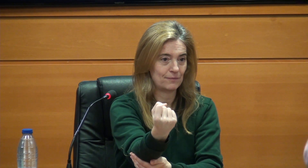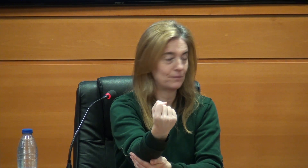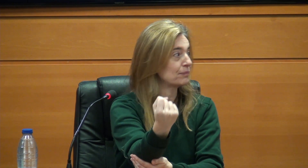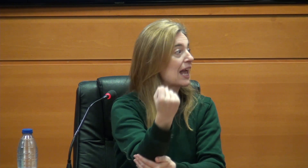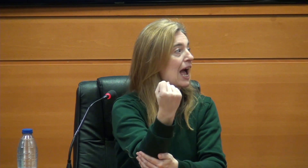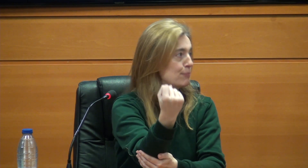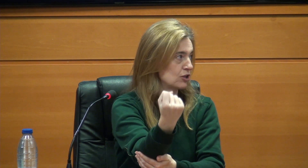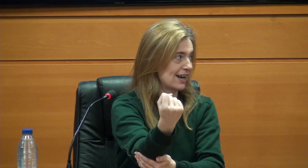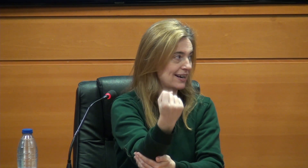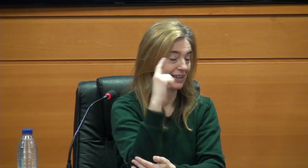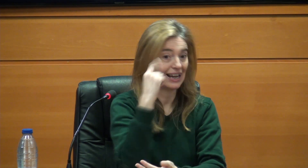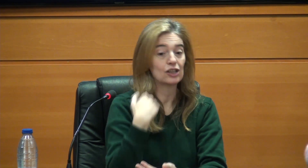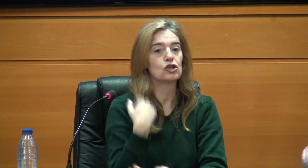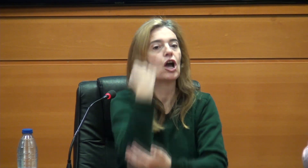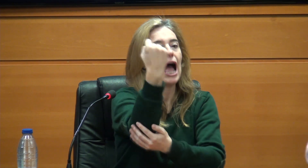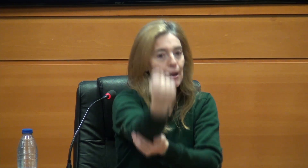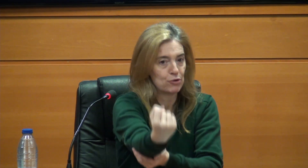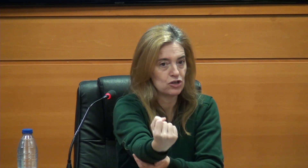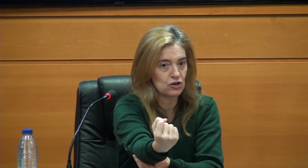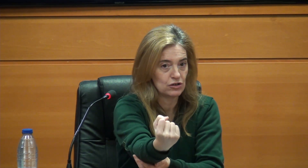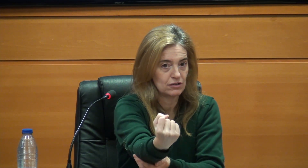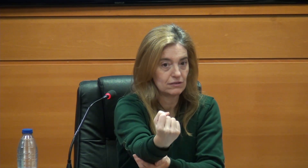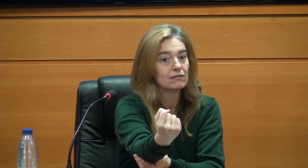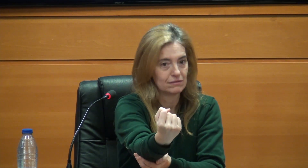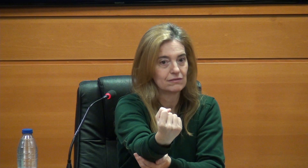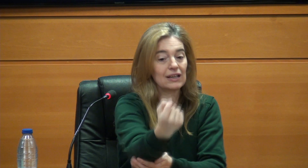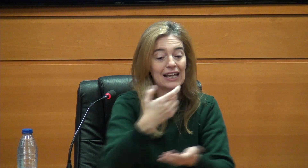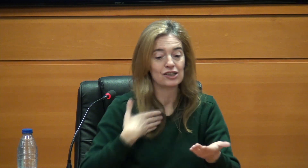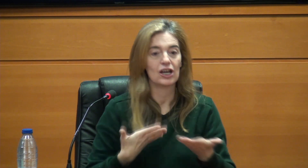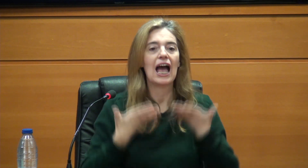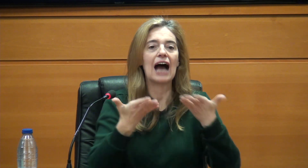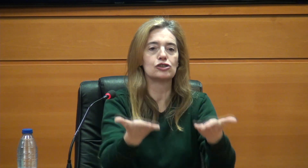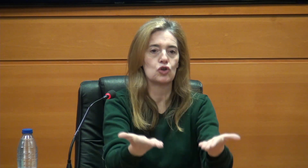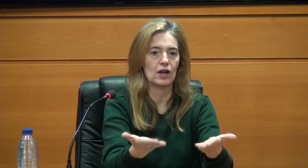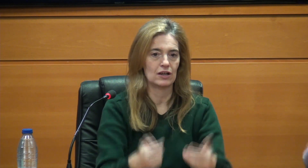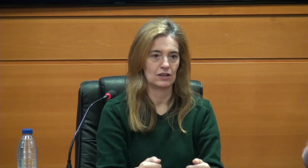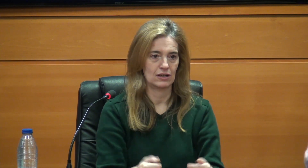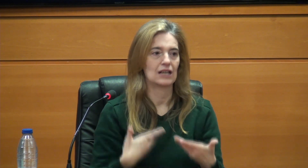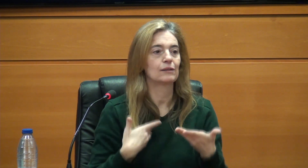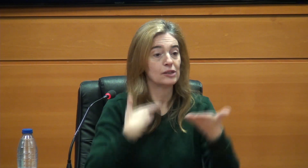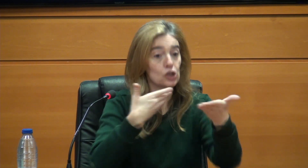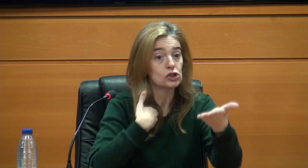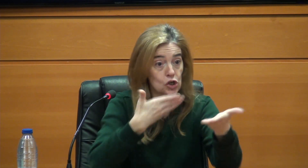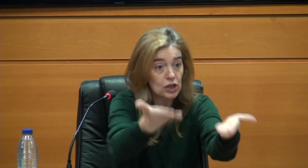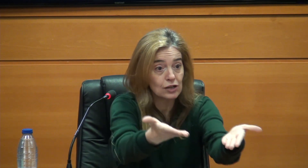es apoyar yo te apoyo yo te